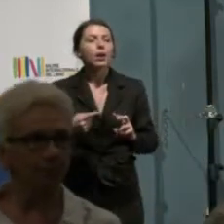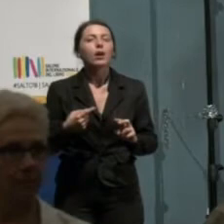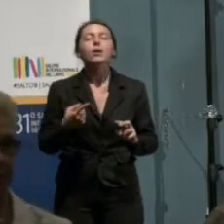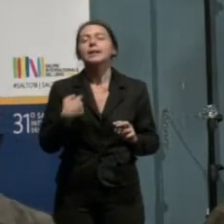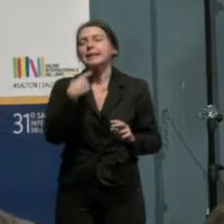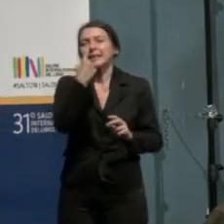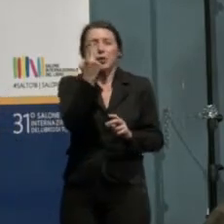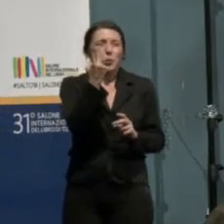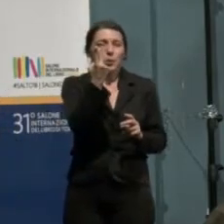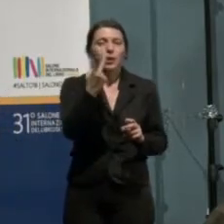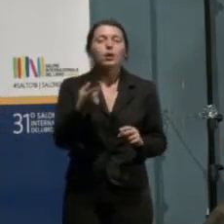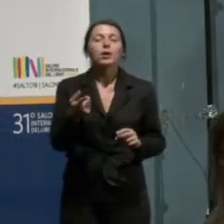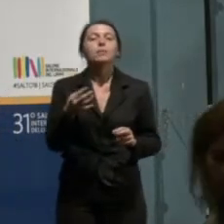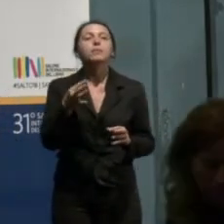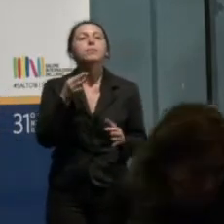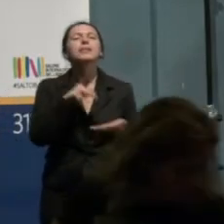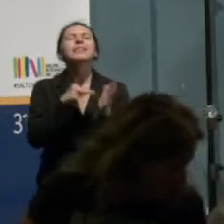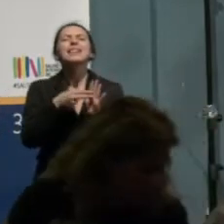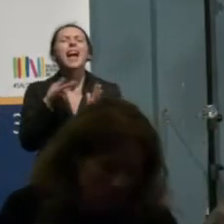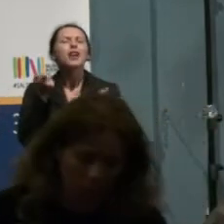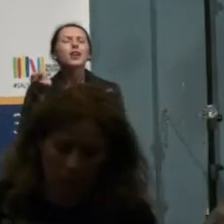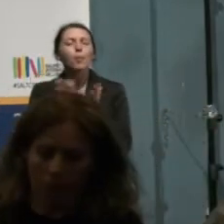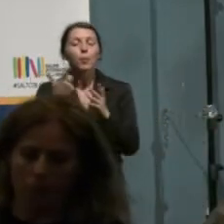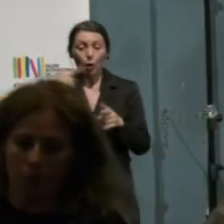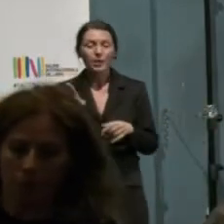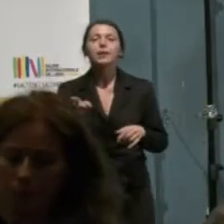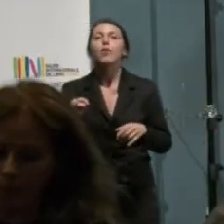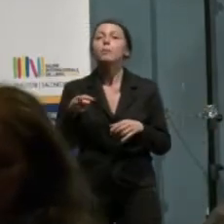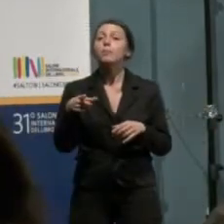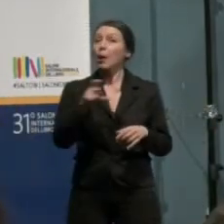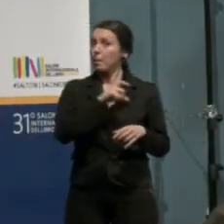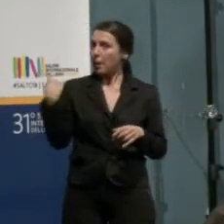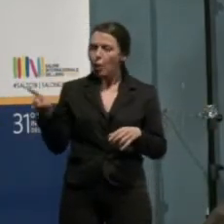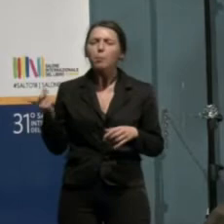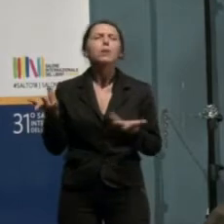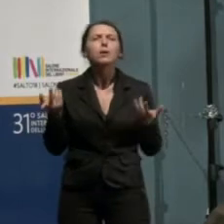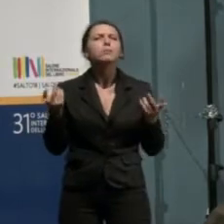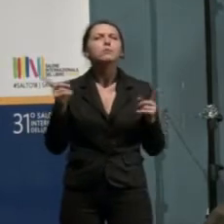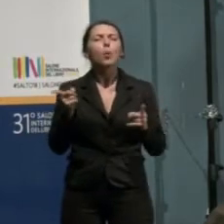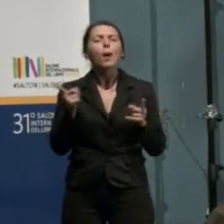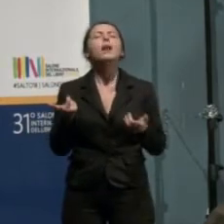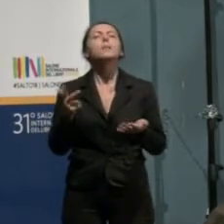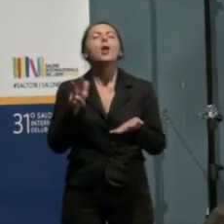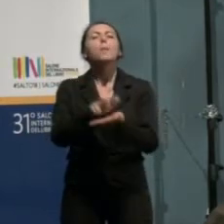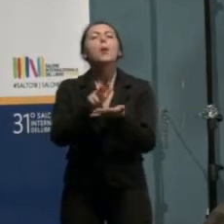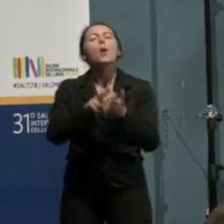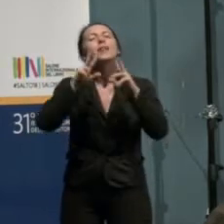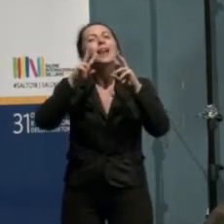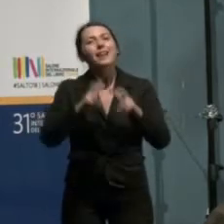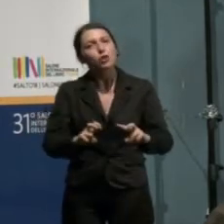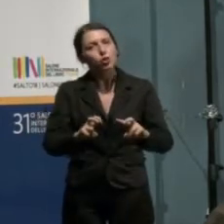tecnicalità interessante perché il premio orione raccoglie delle proposte che dei ragazzi di li fanno di ricerca del giornalismo